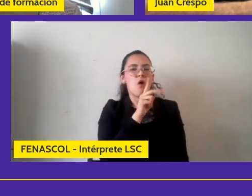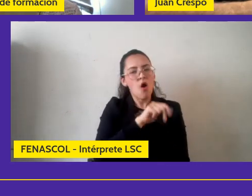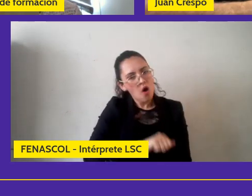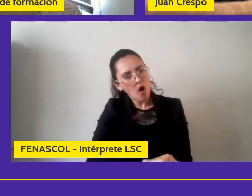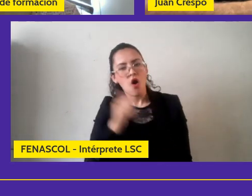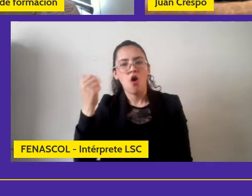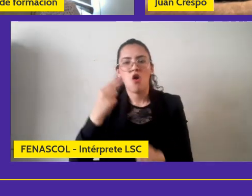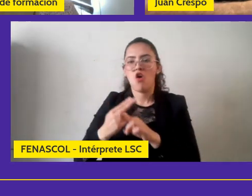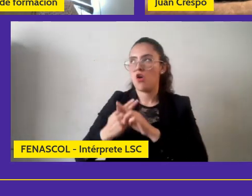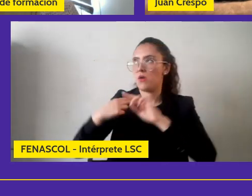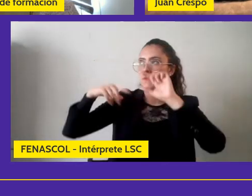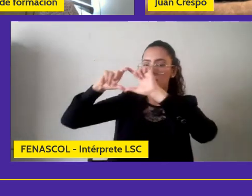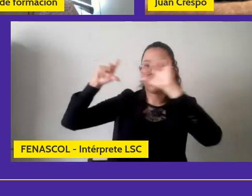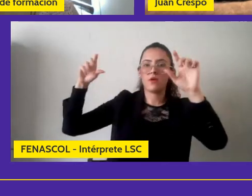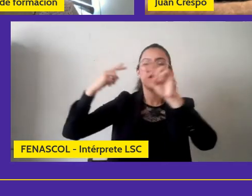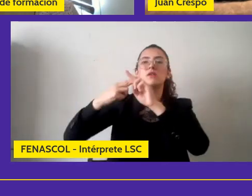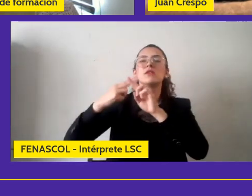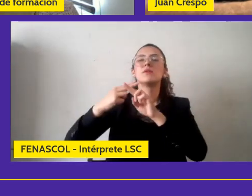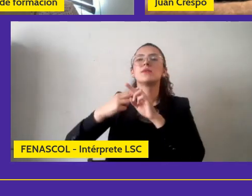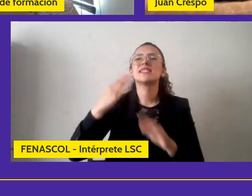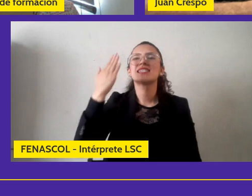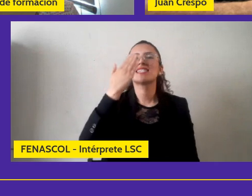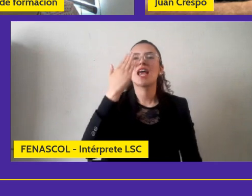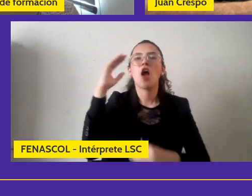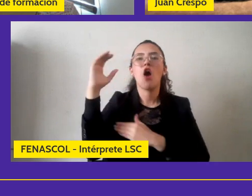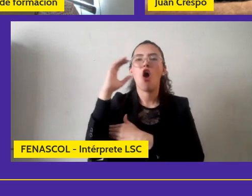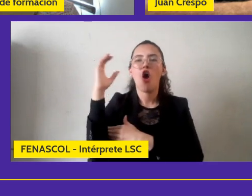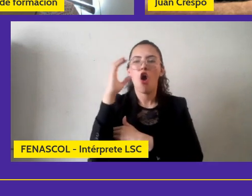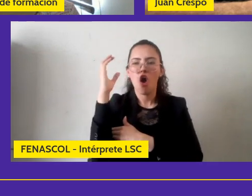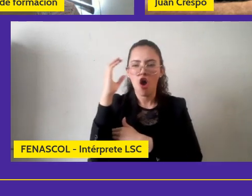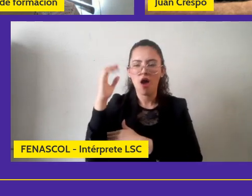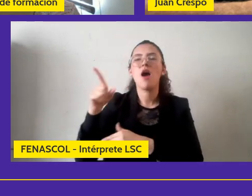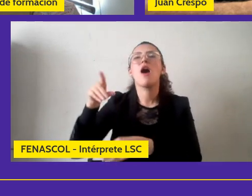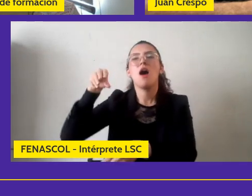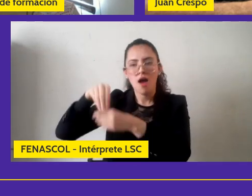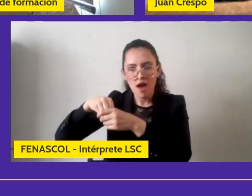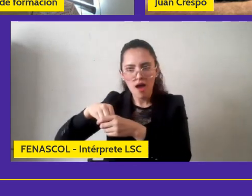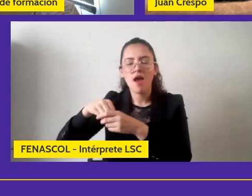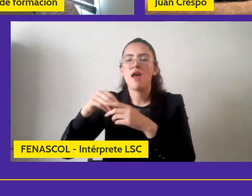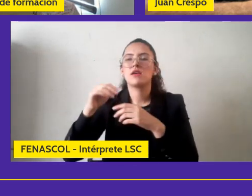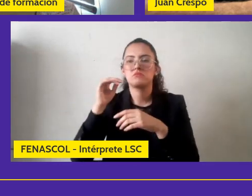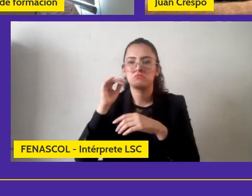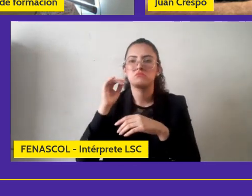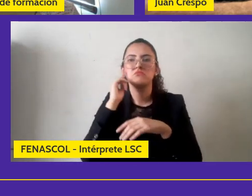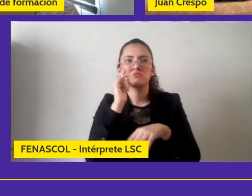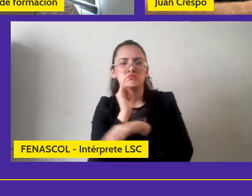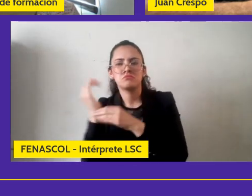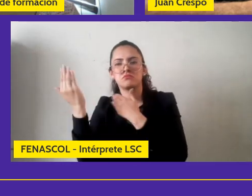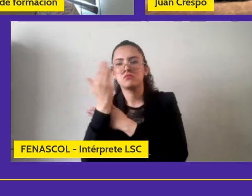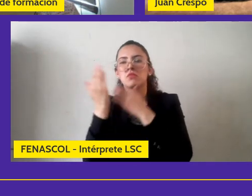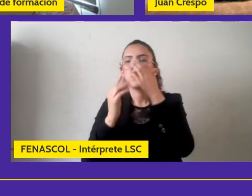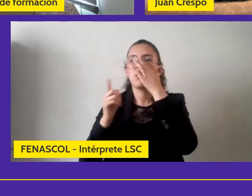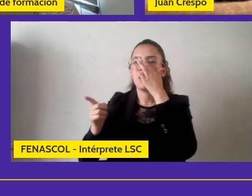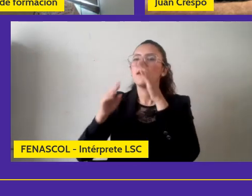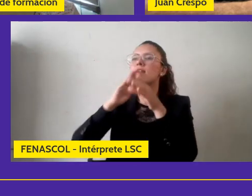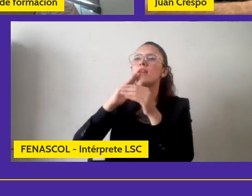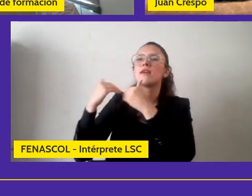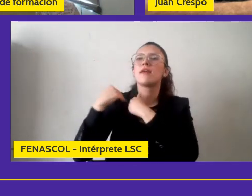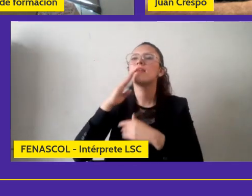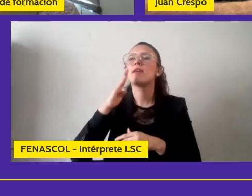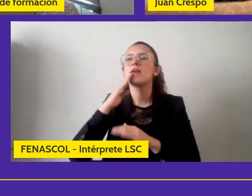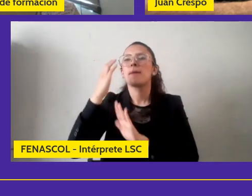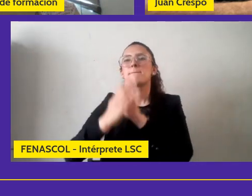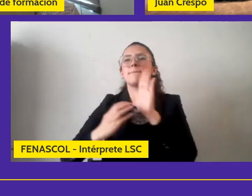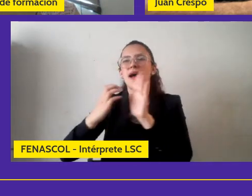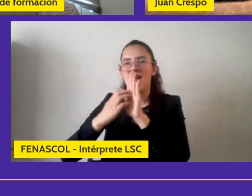Cine Colombiano del Consejo Nacional de las Artes y la Cultura en Cinematografía. La lleva a cabo Proimágenes Colombia y el Ministerio